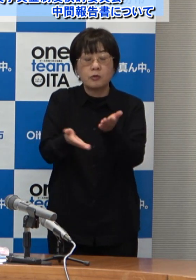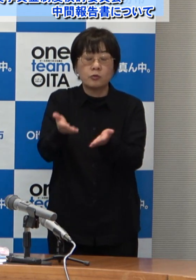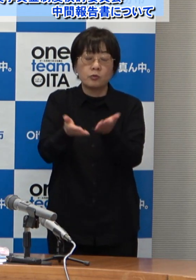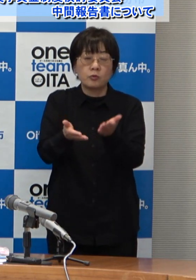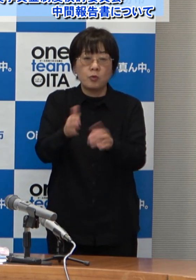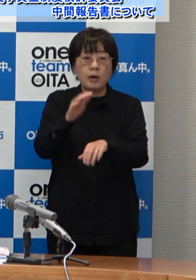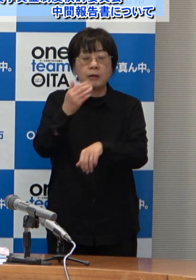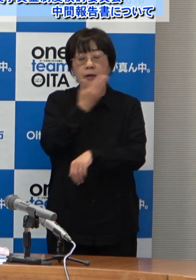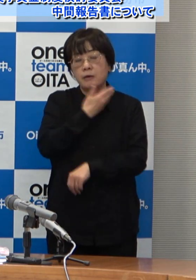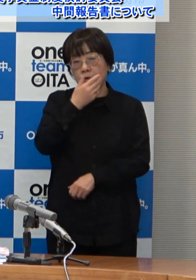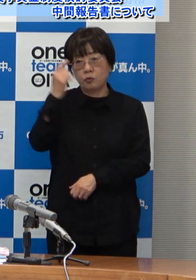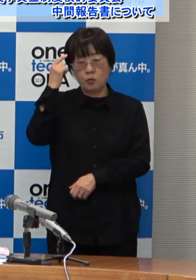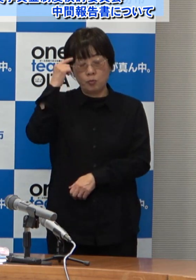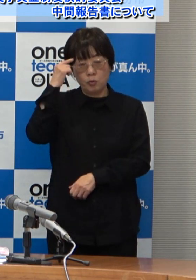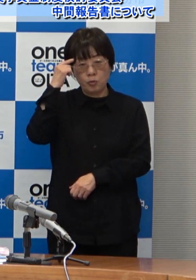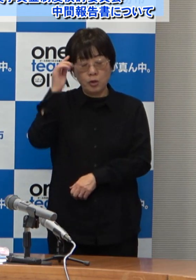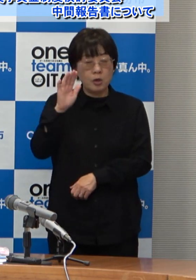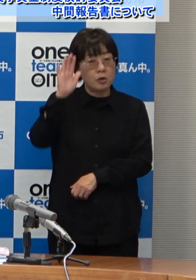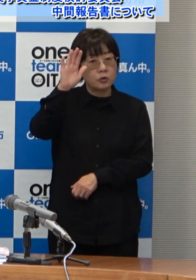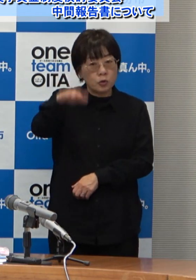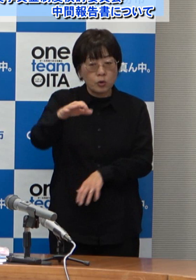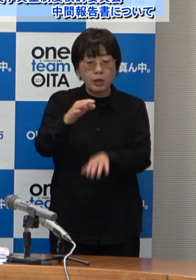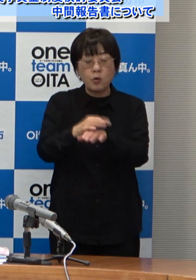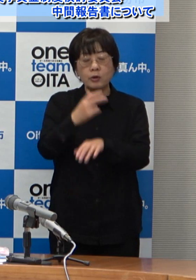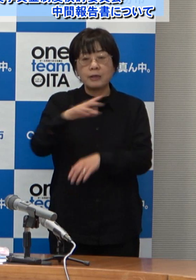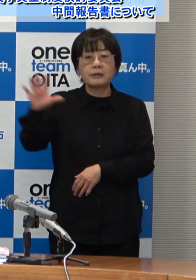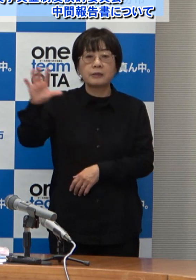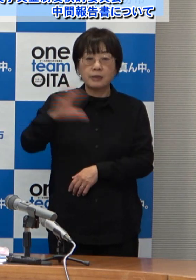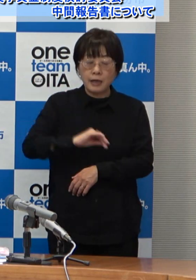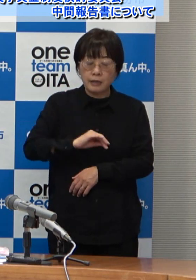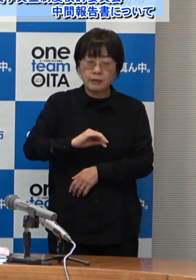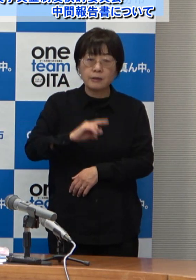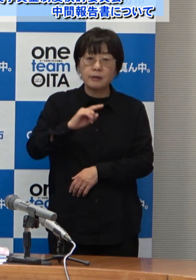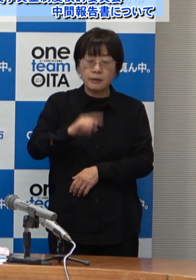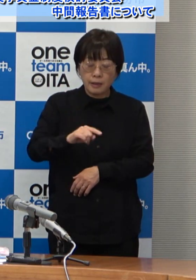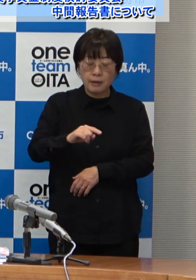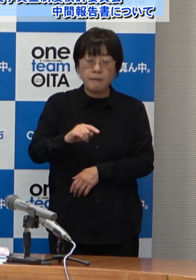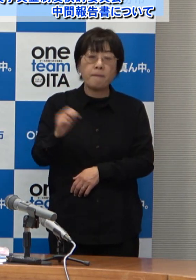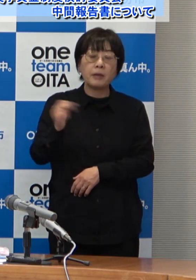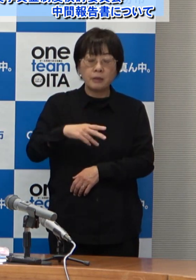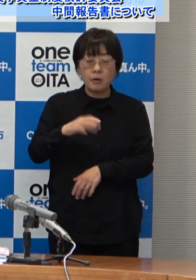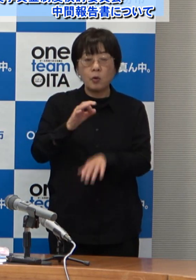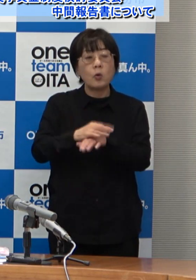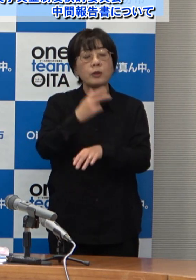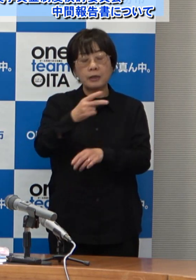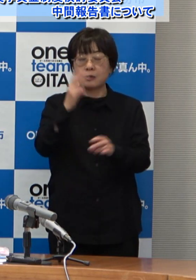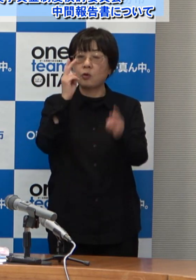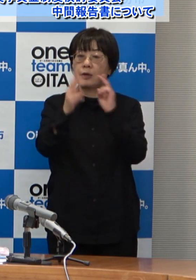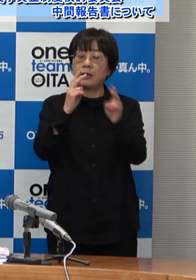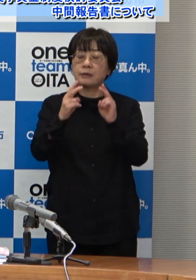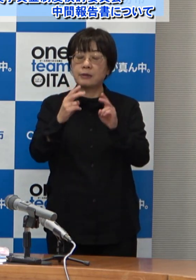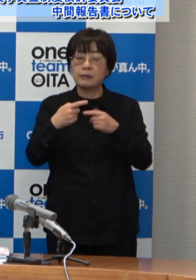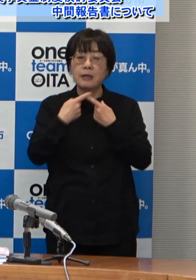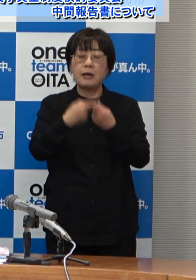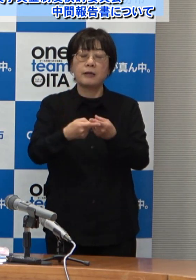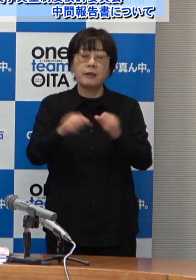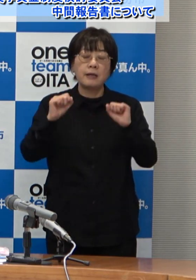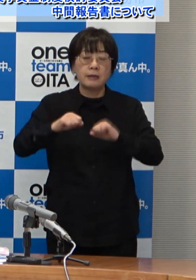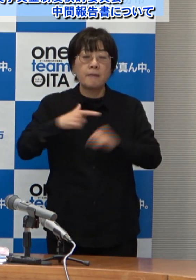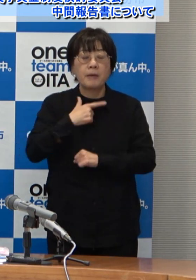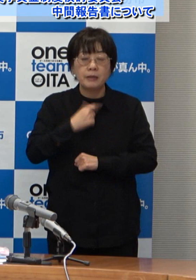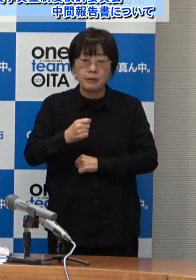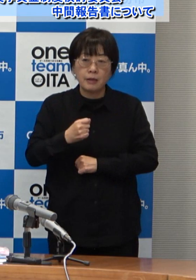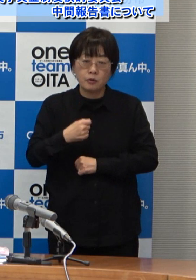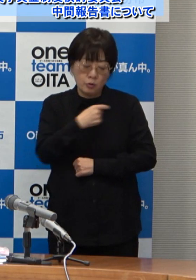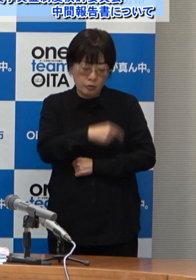て地域に貢献したいあるいは追いたしなくても大いたしの企業に事業所に努めて頑張りたいという強い意思を